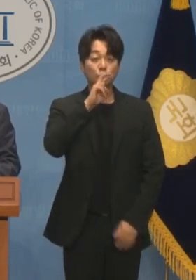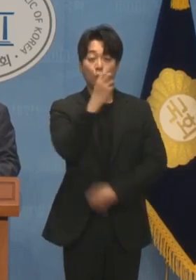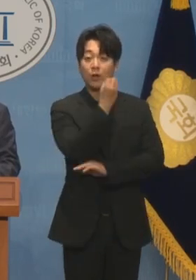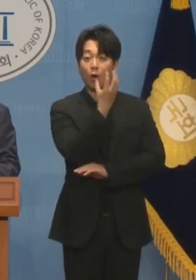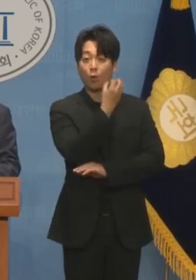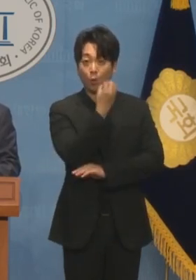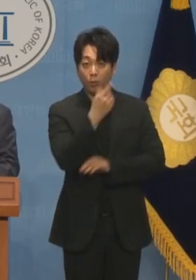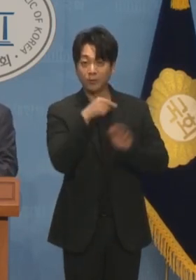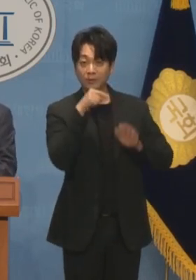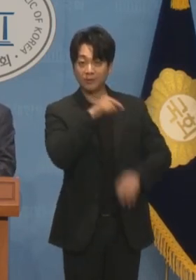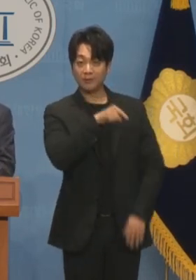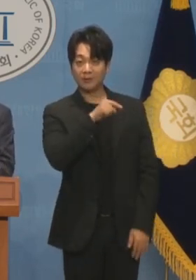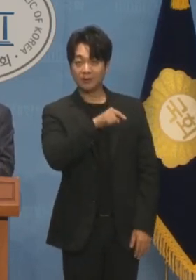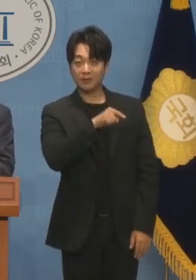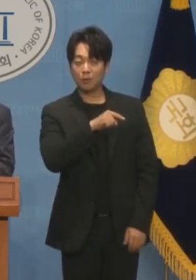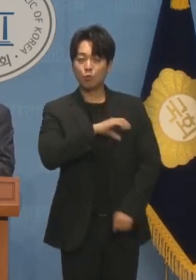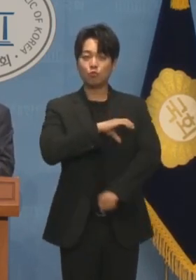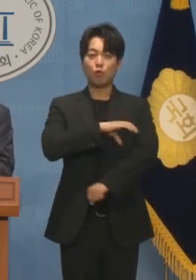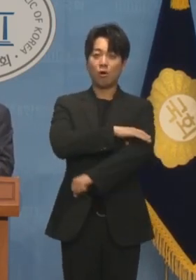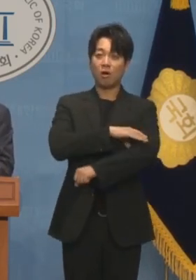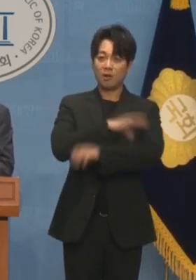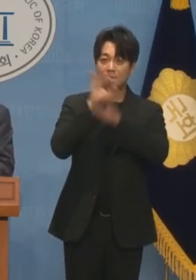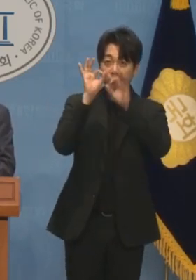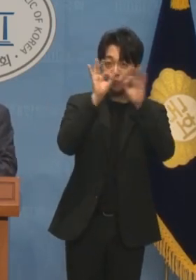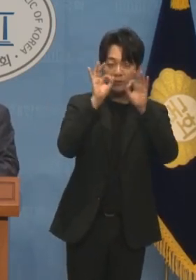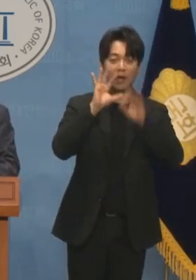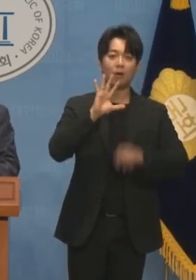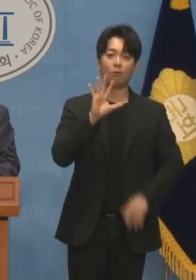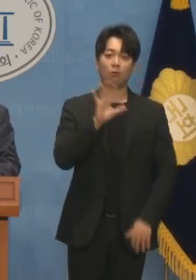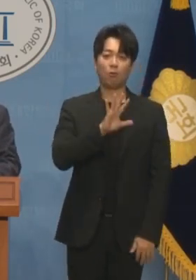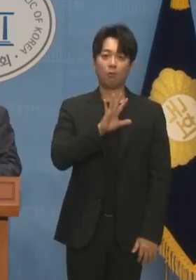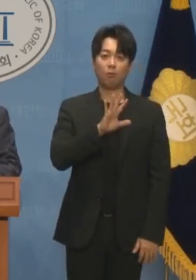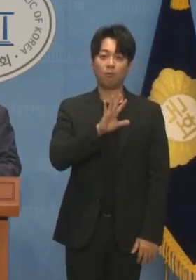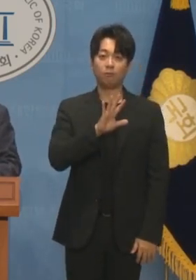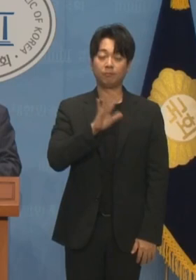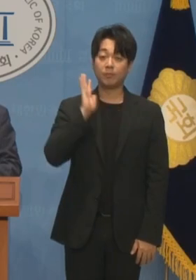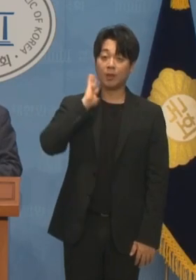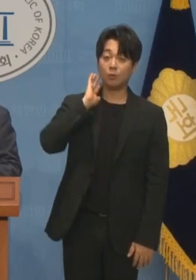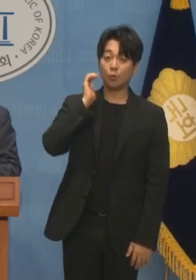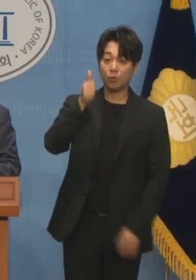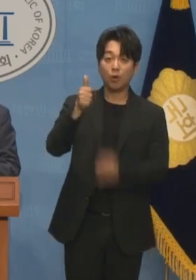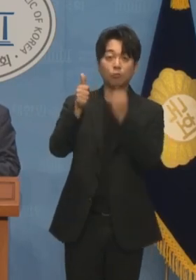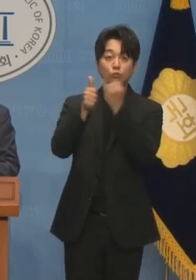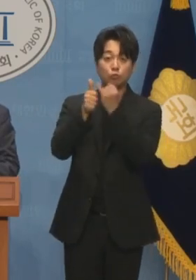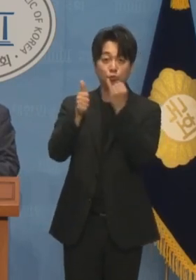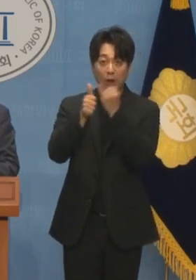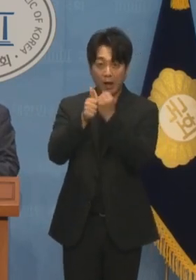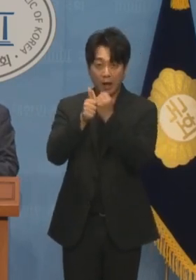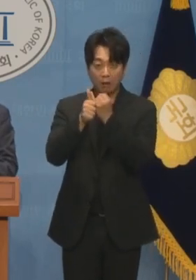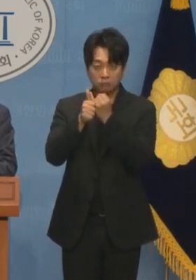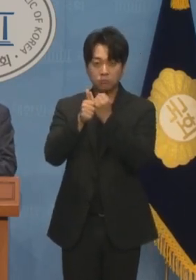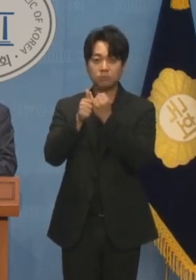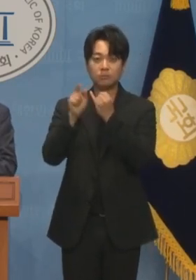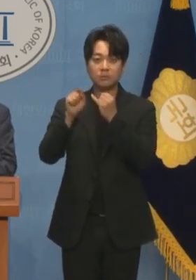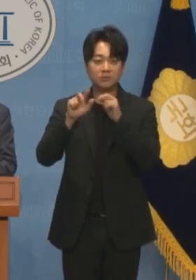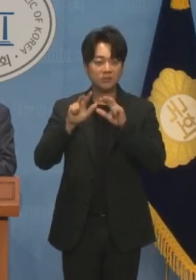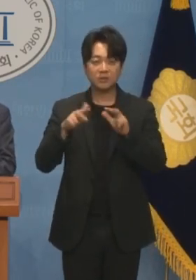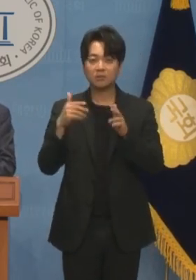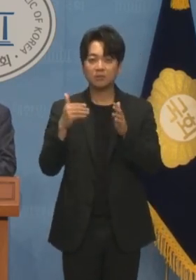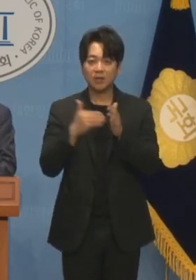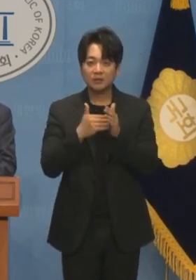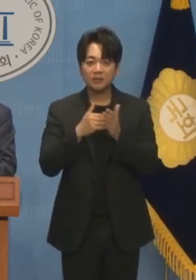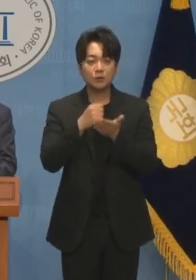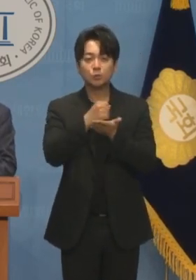보지 않고 윤석열 대통령 부부가 집권 도중에 자행한 은밀한 미신